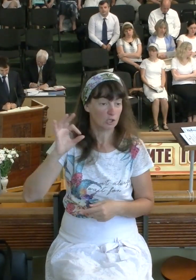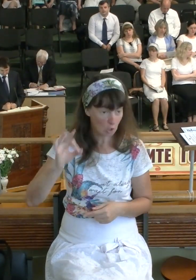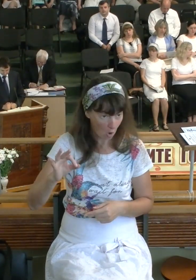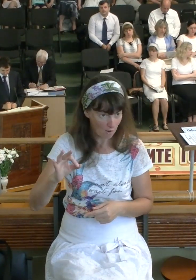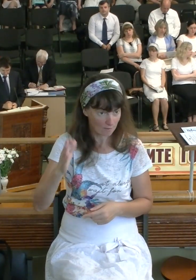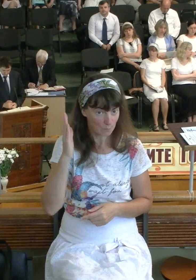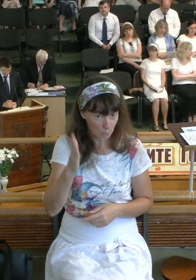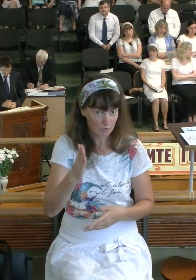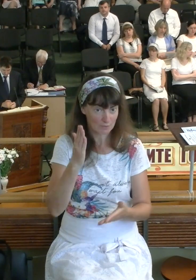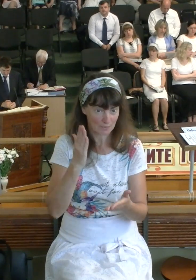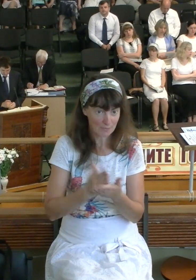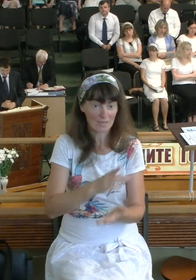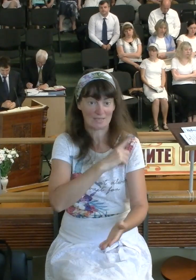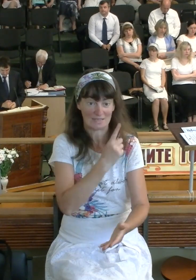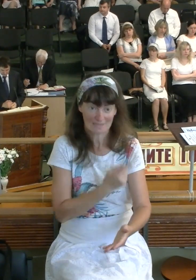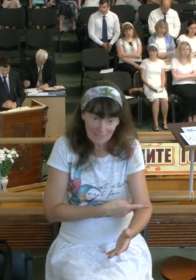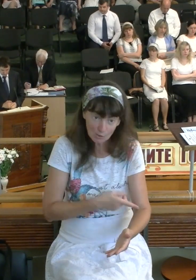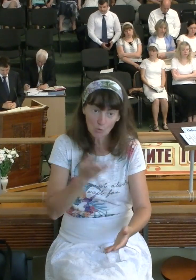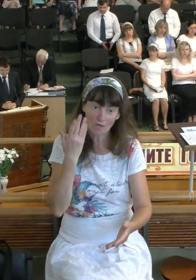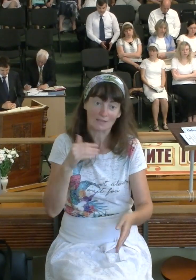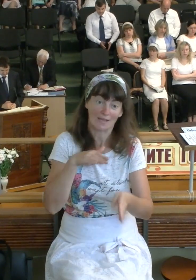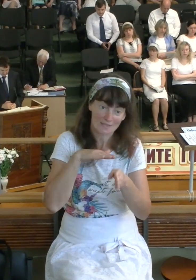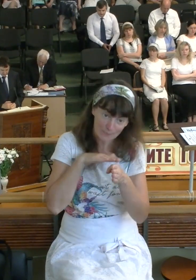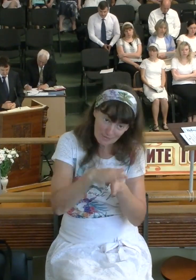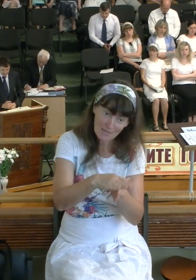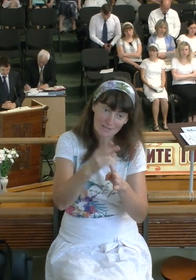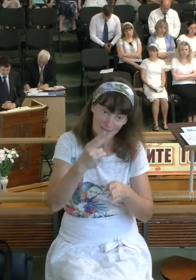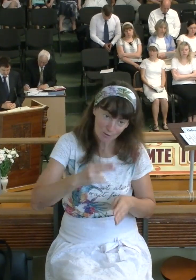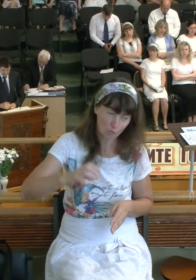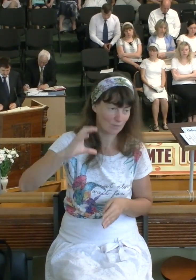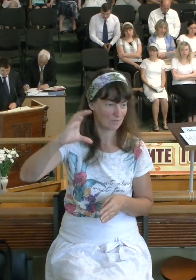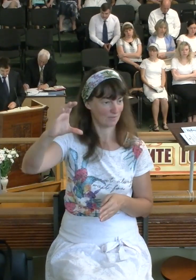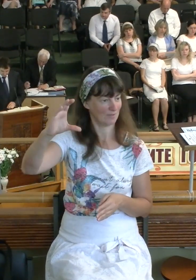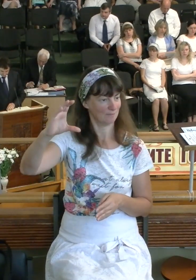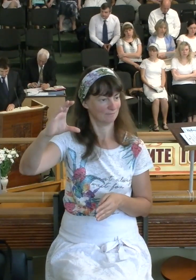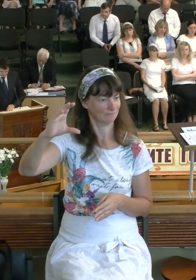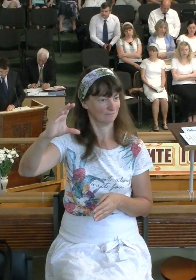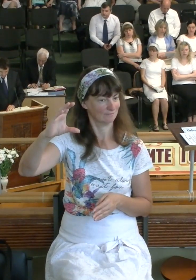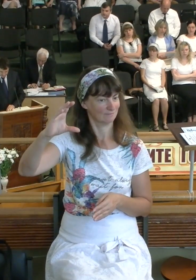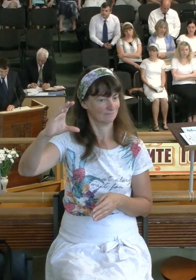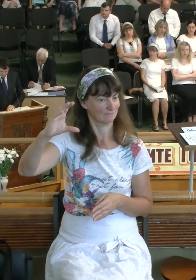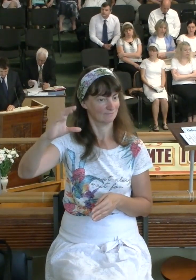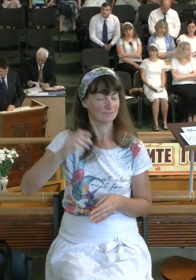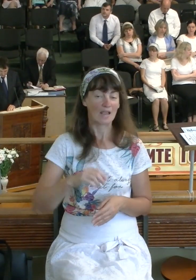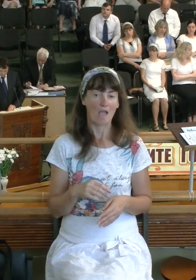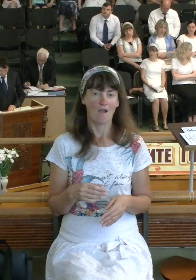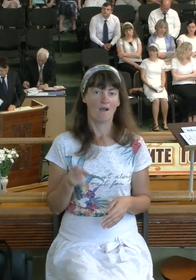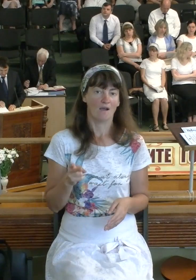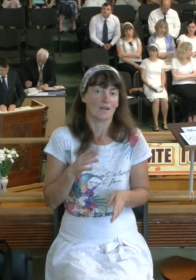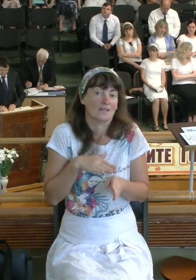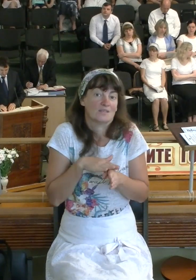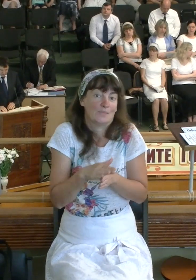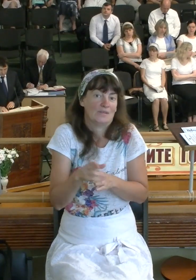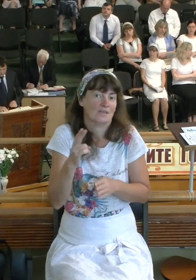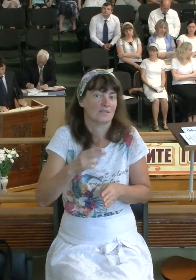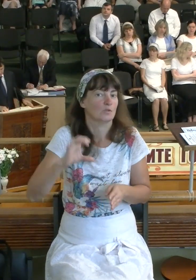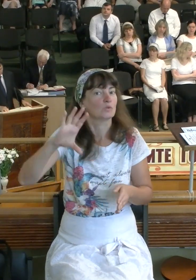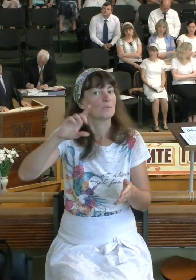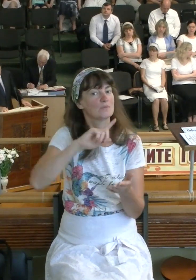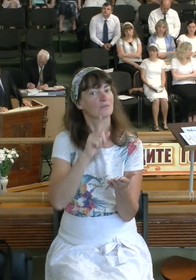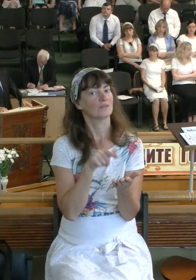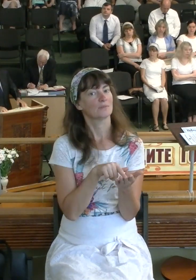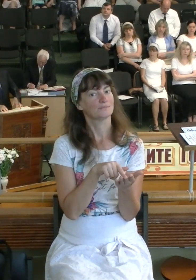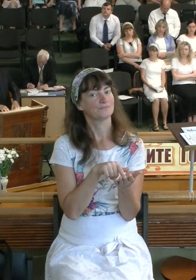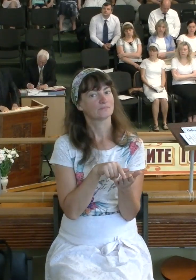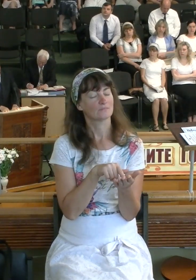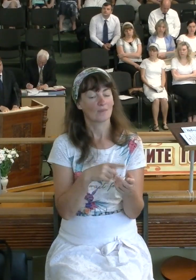мы будем исполняться Духом Святым. Но знаете, исполняться Духом Святым это